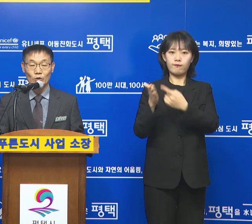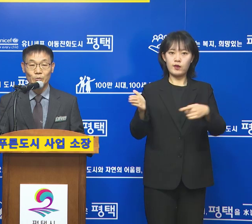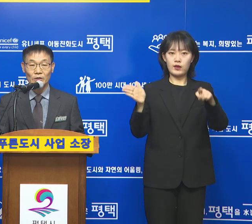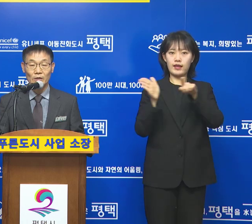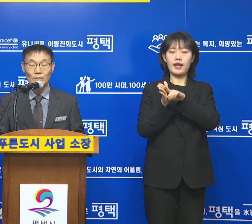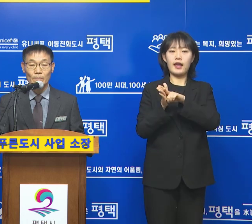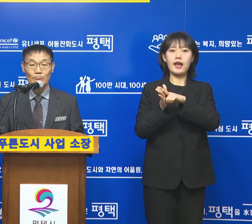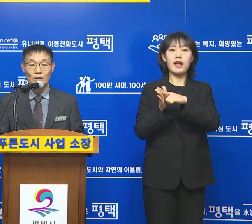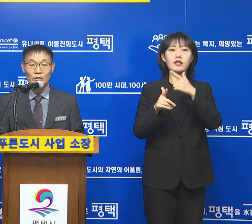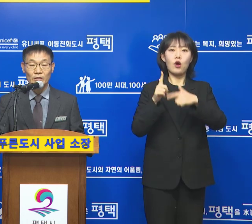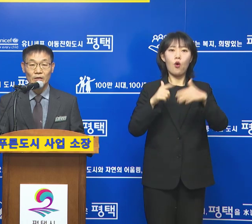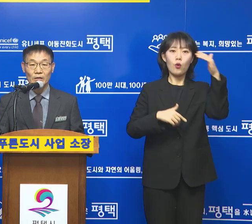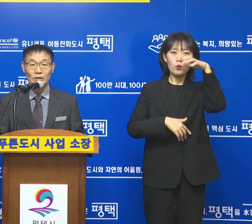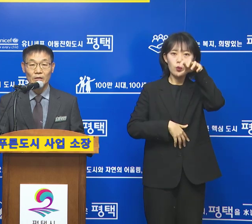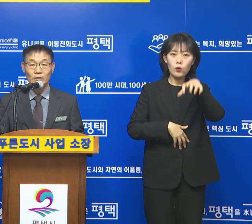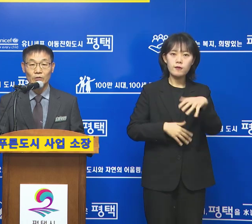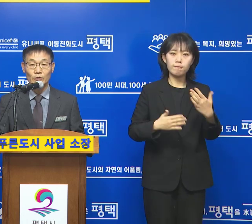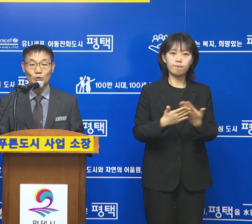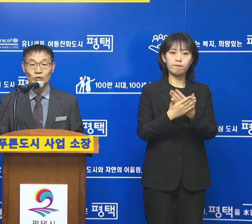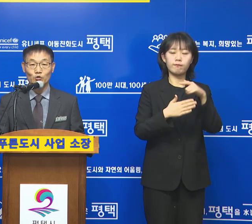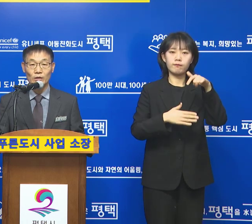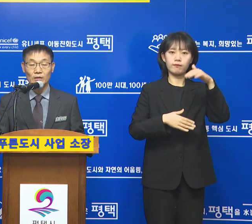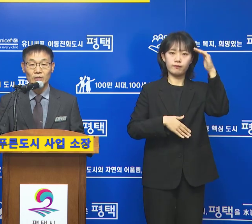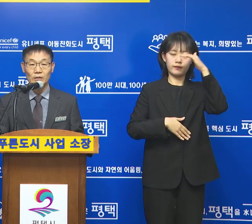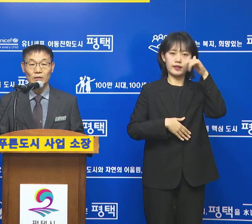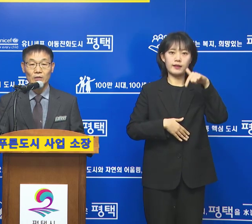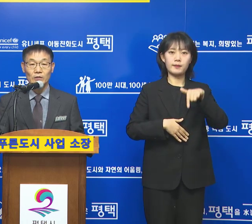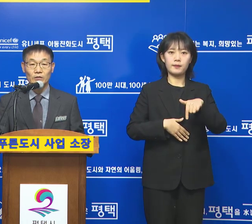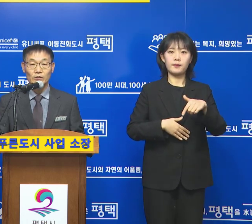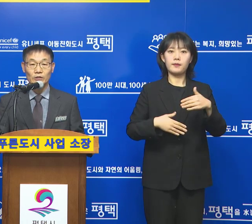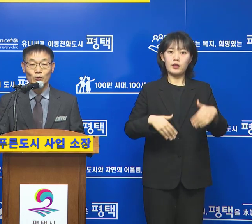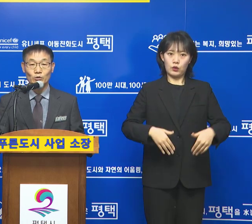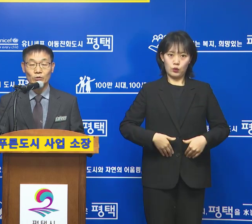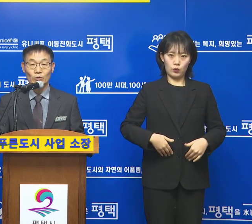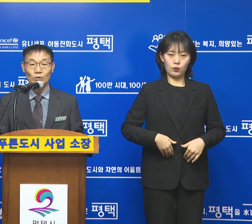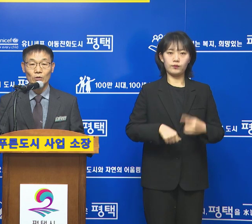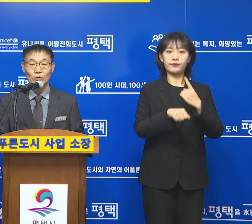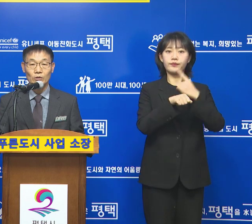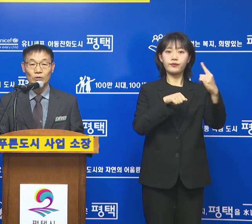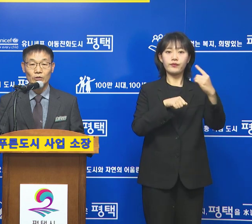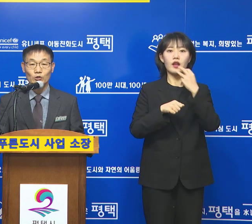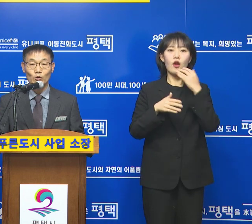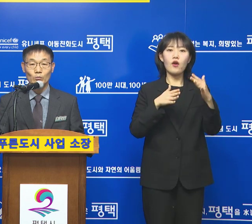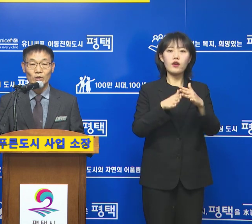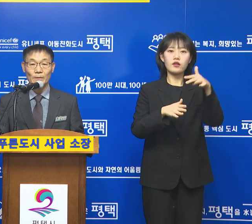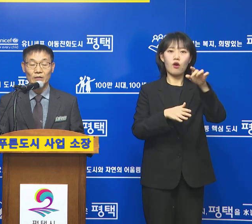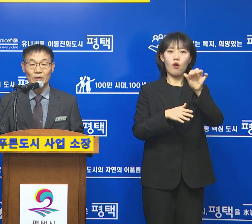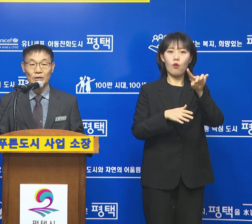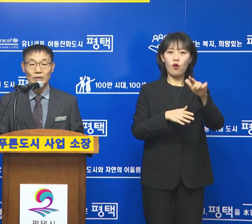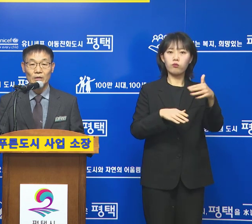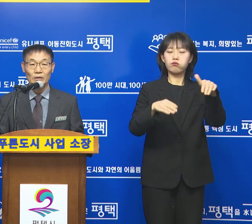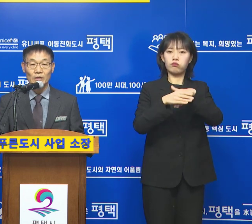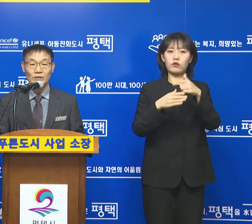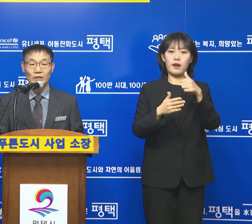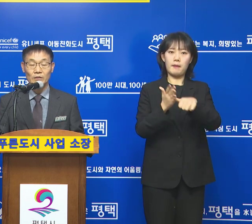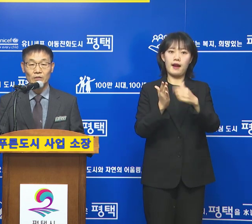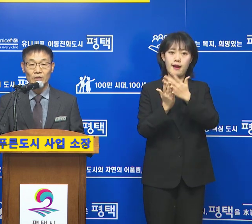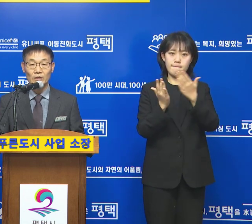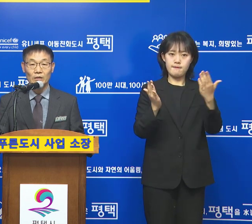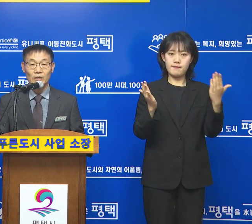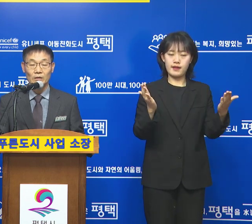변화가 필요합니다. 지난해 경기도에서 주관한 2025년도 경기 정원 문화 박람회